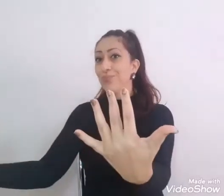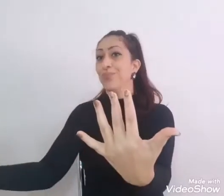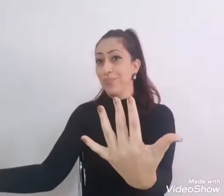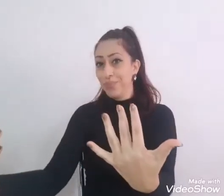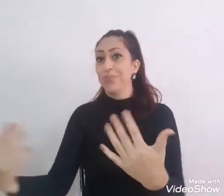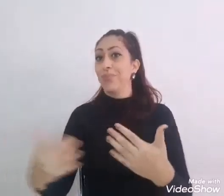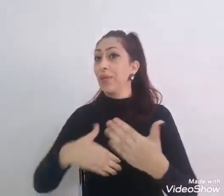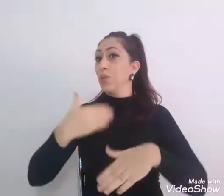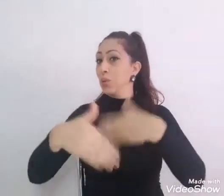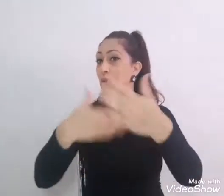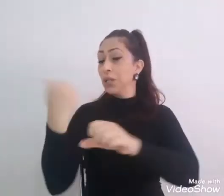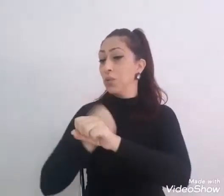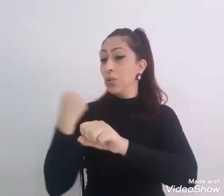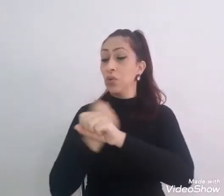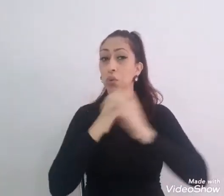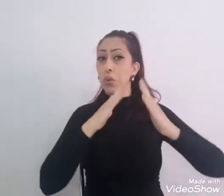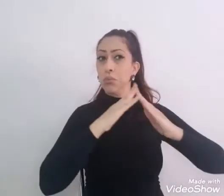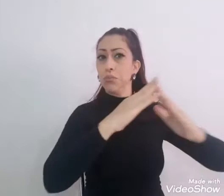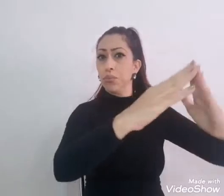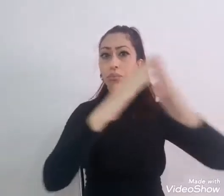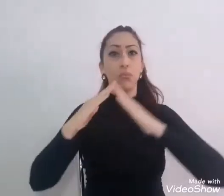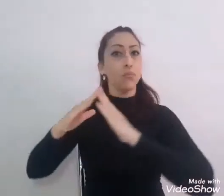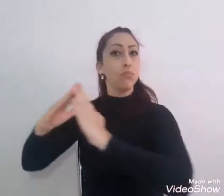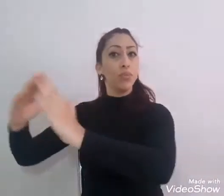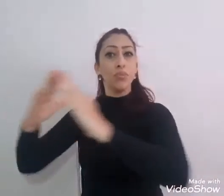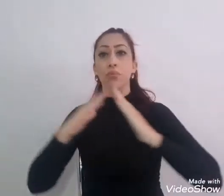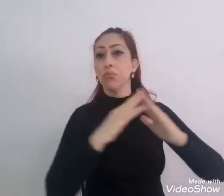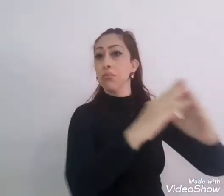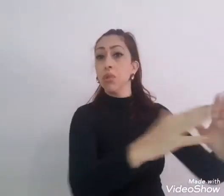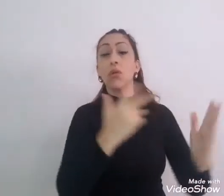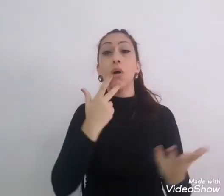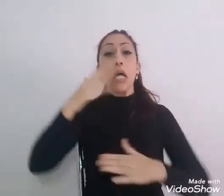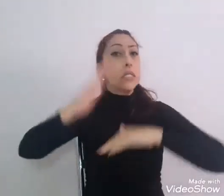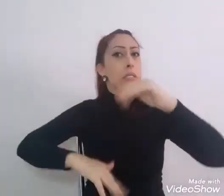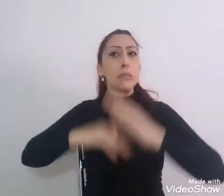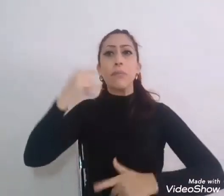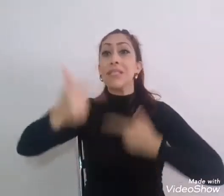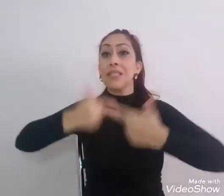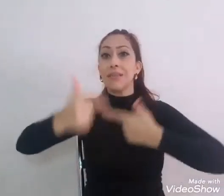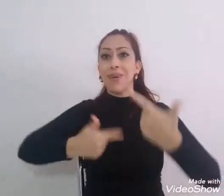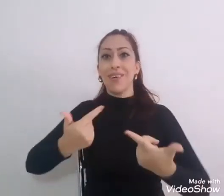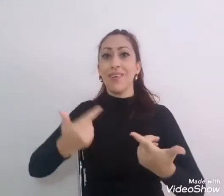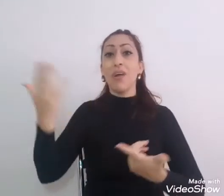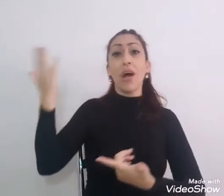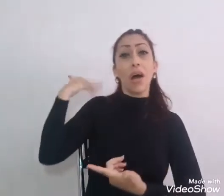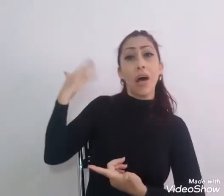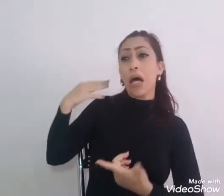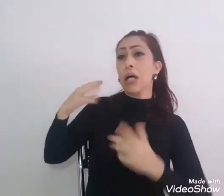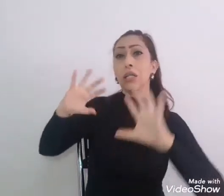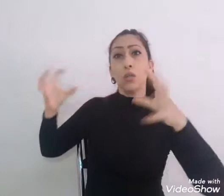maior especialização do trabalho. Por quê? Não é necessário mais que todo mundo trabalhe na agricultura. Apenas o trabalho